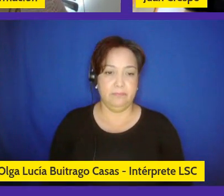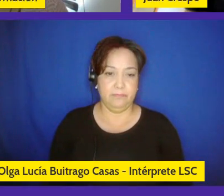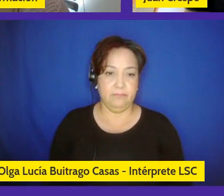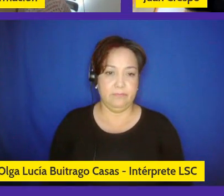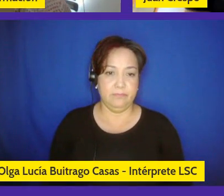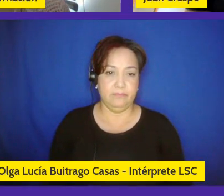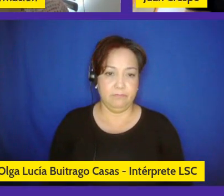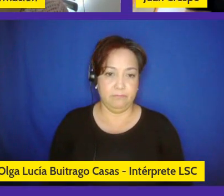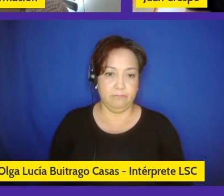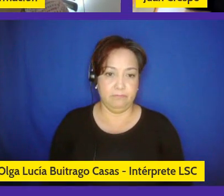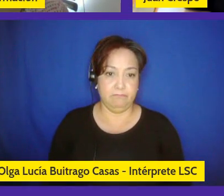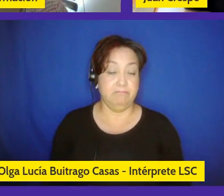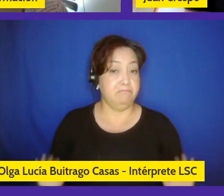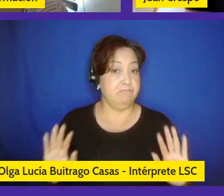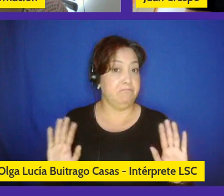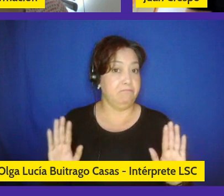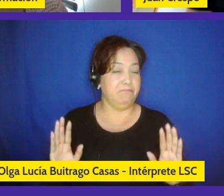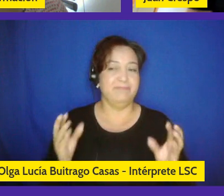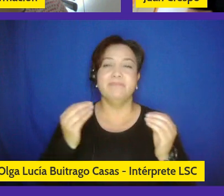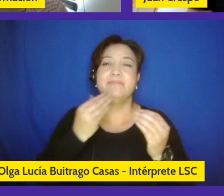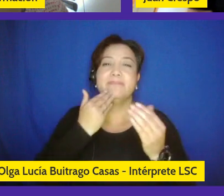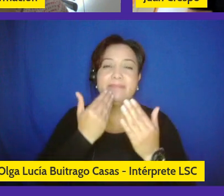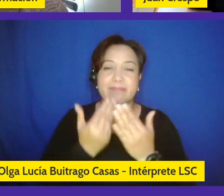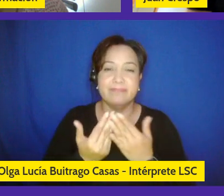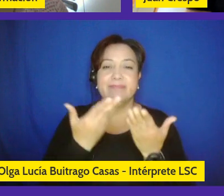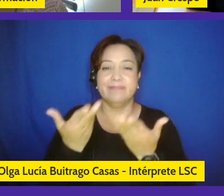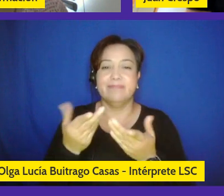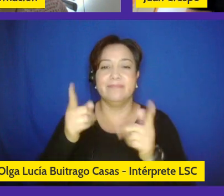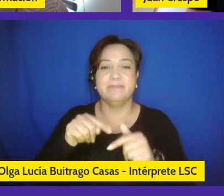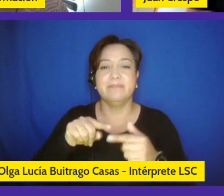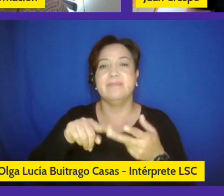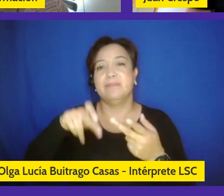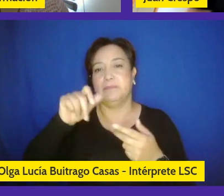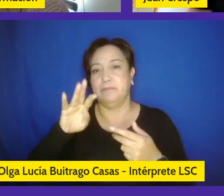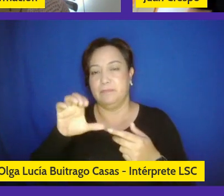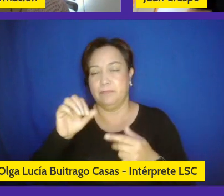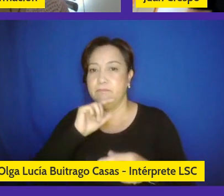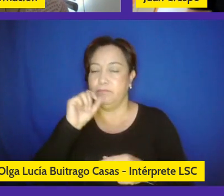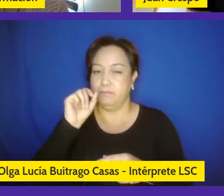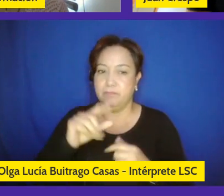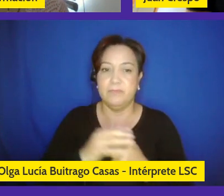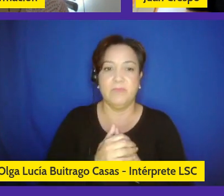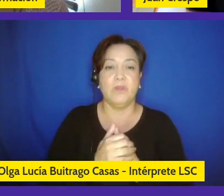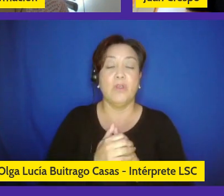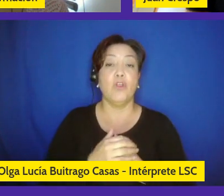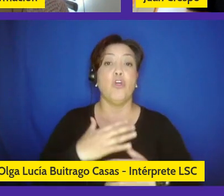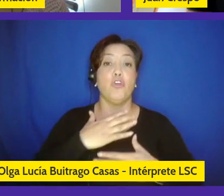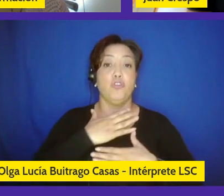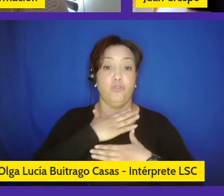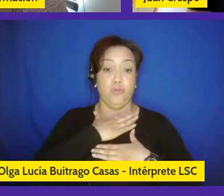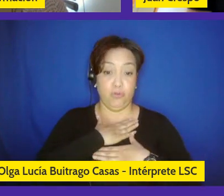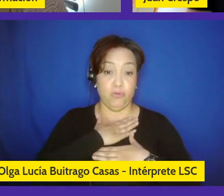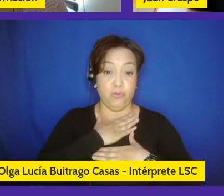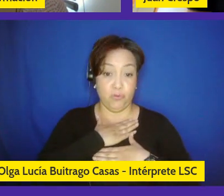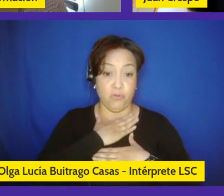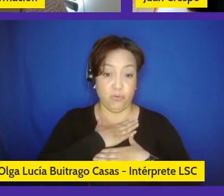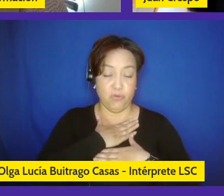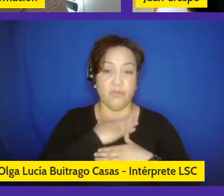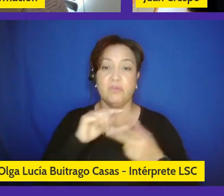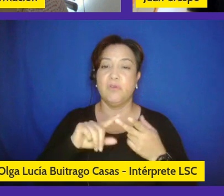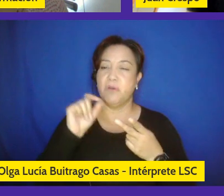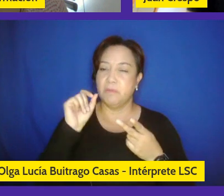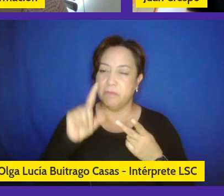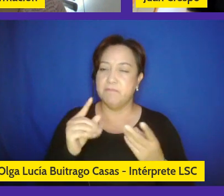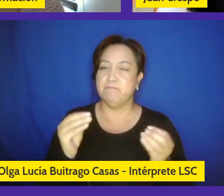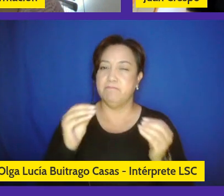Bueno, muchas gracias. Y a Pablo también por hacer la pregunta. Yo tengo otra pregunta pensando en lo